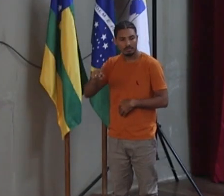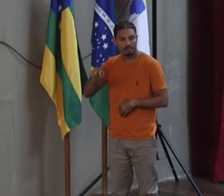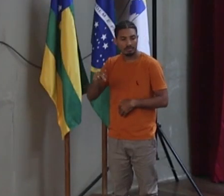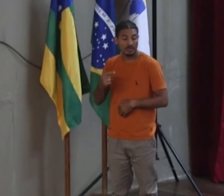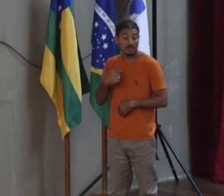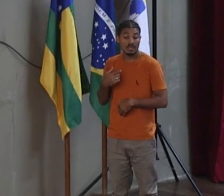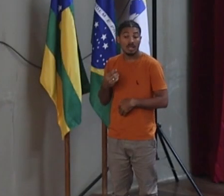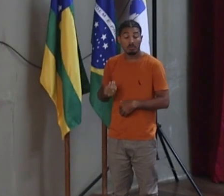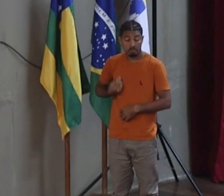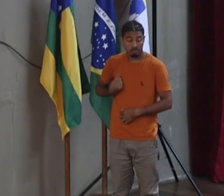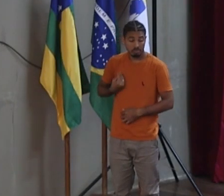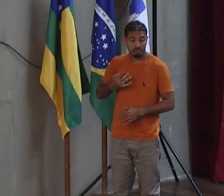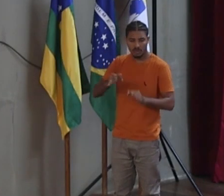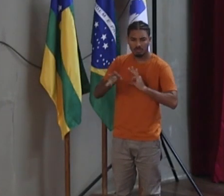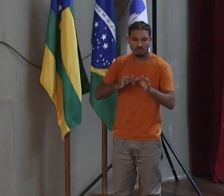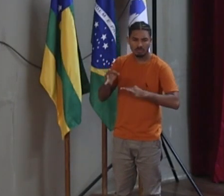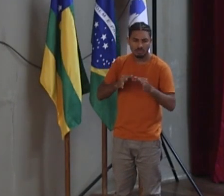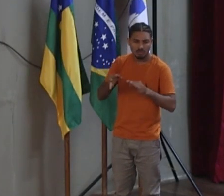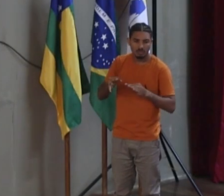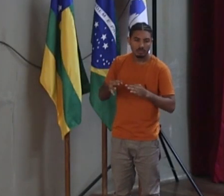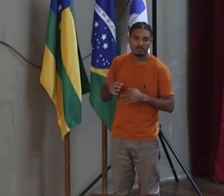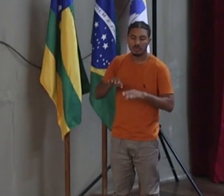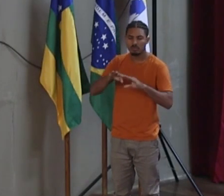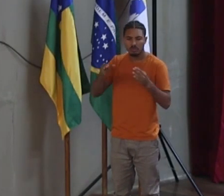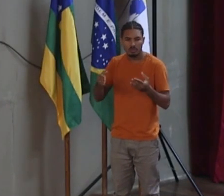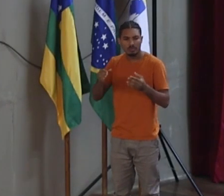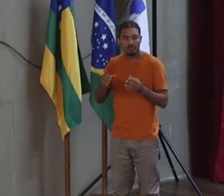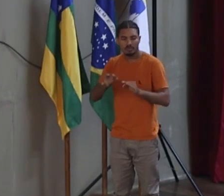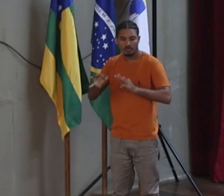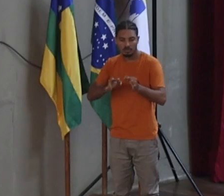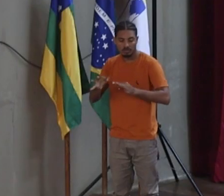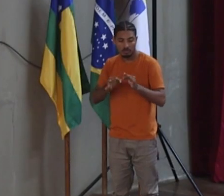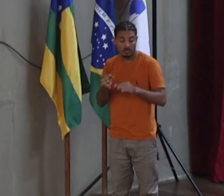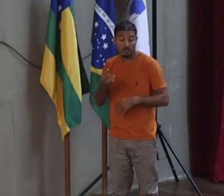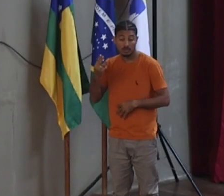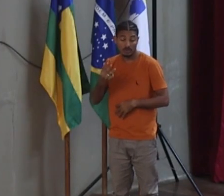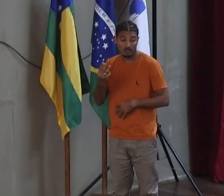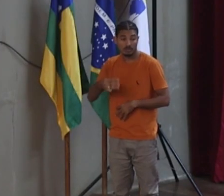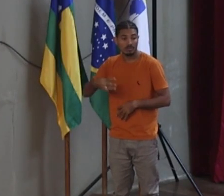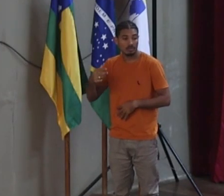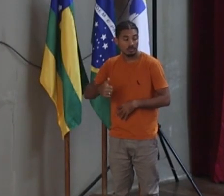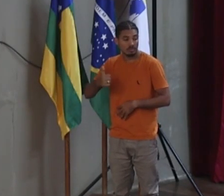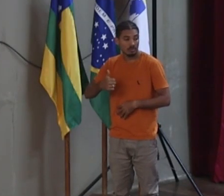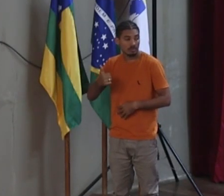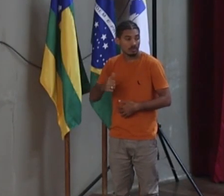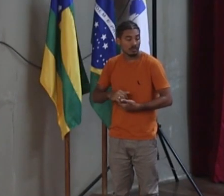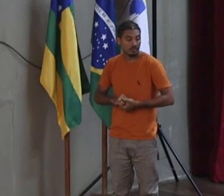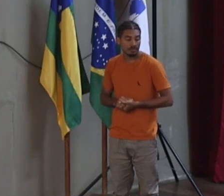na organização, na comissão organizadora desses 3 primeiros congressos, né?